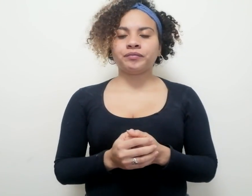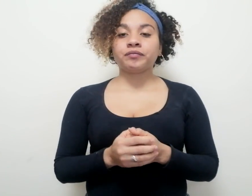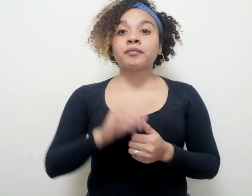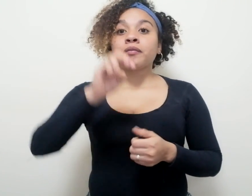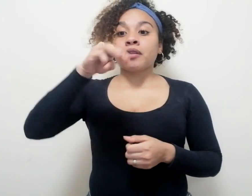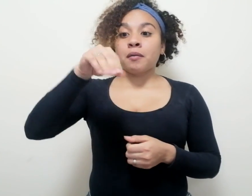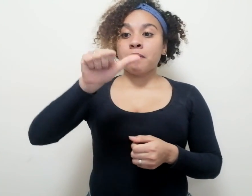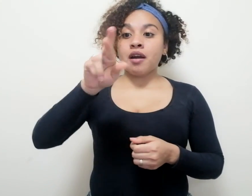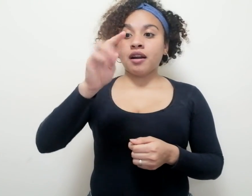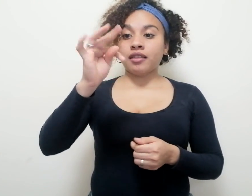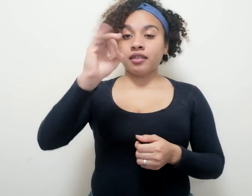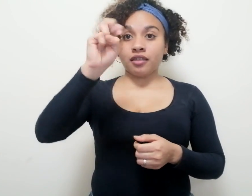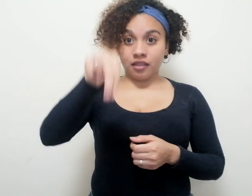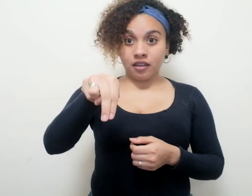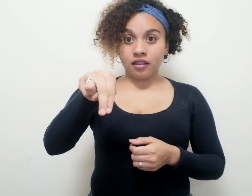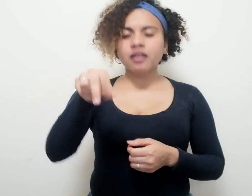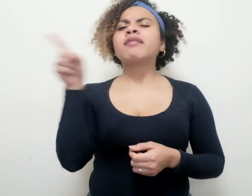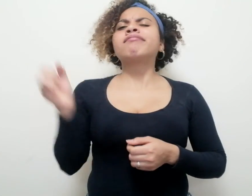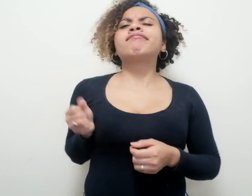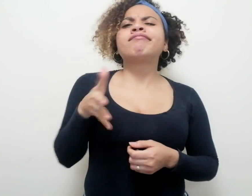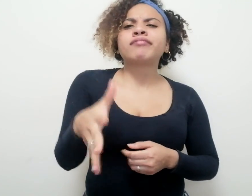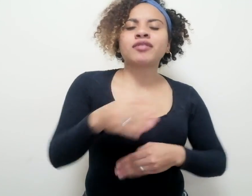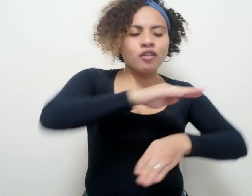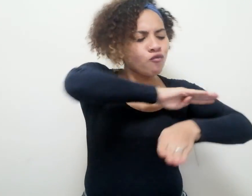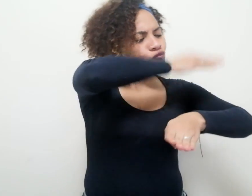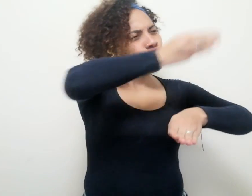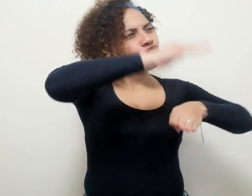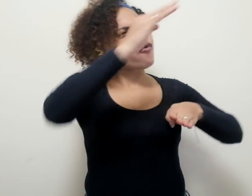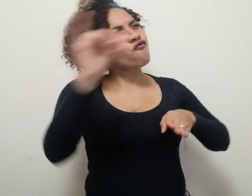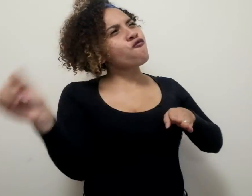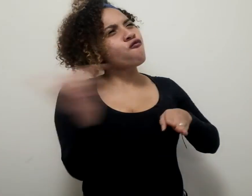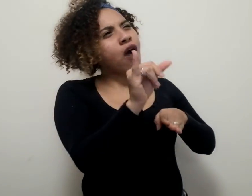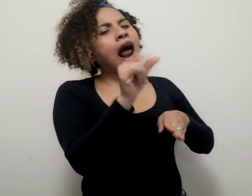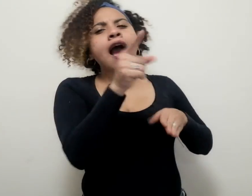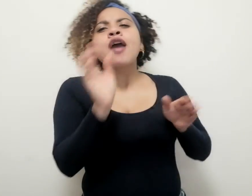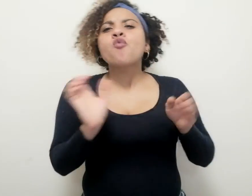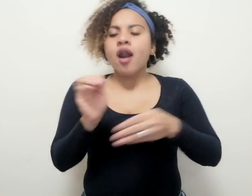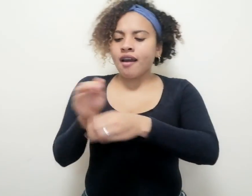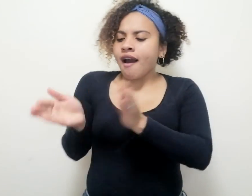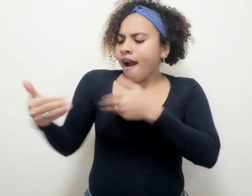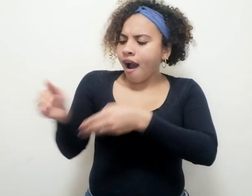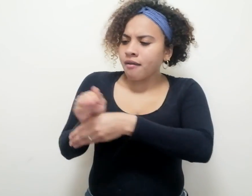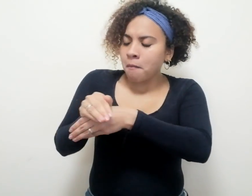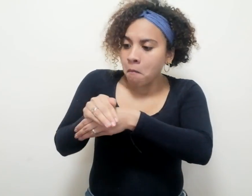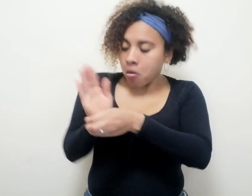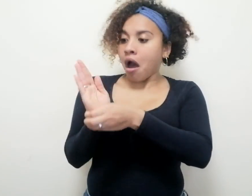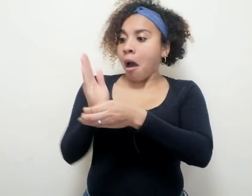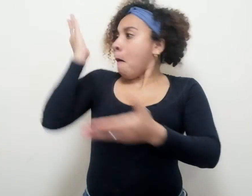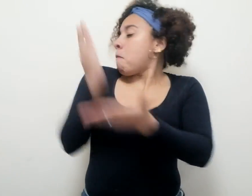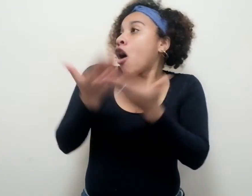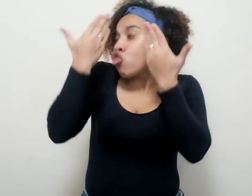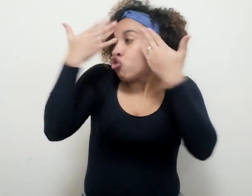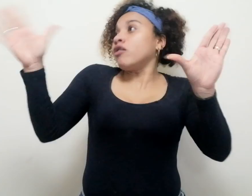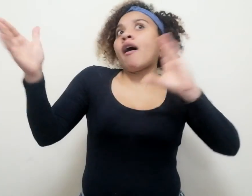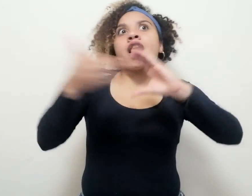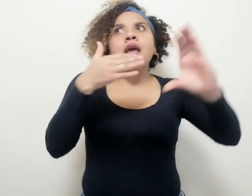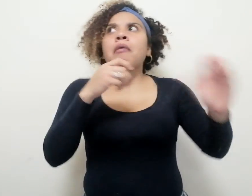Martín Coan describe las montañas como una especie de caja Pandora climática que se va